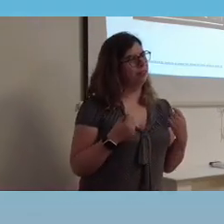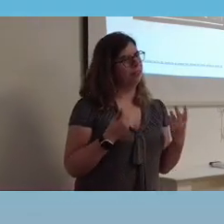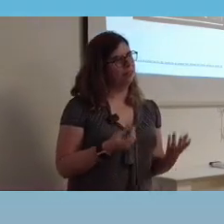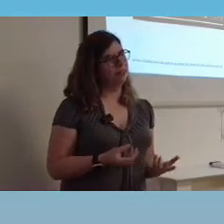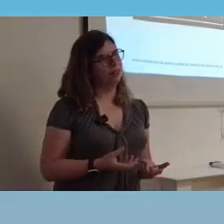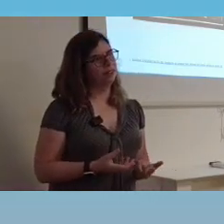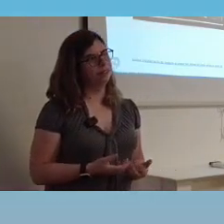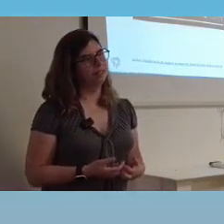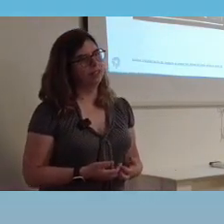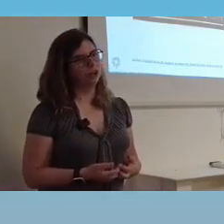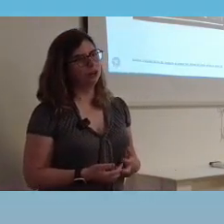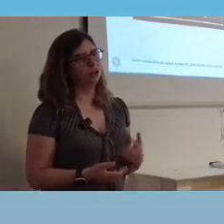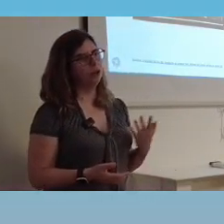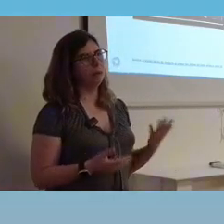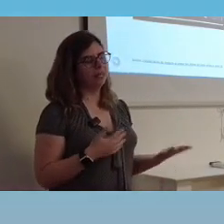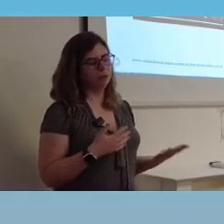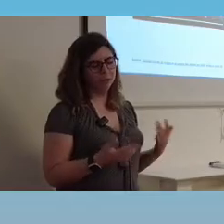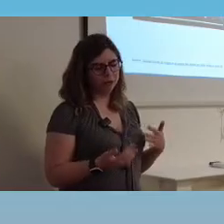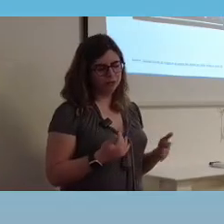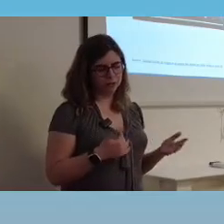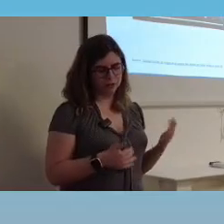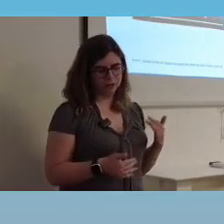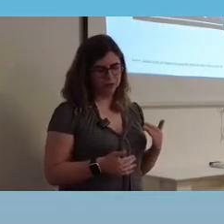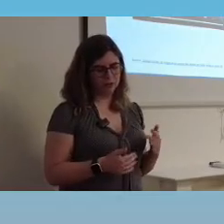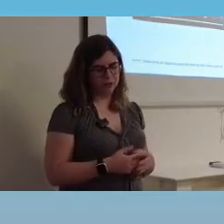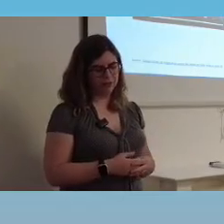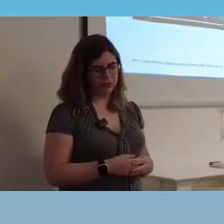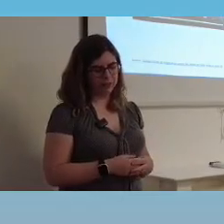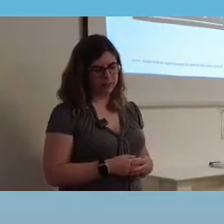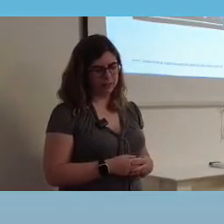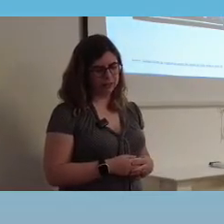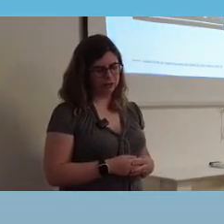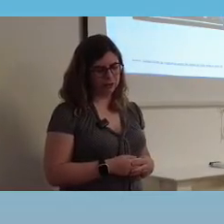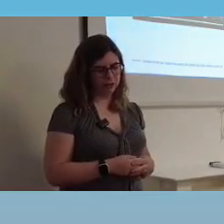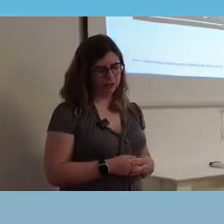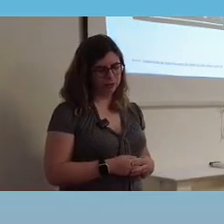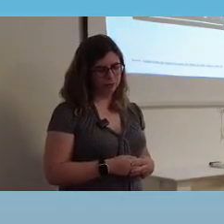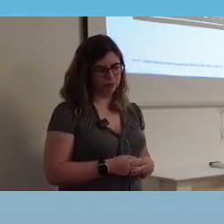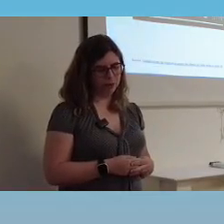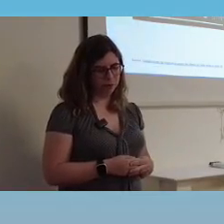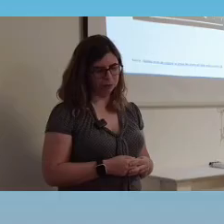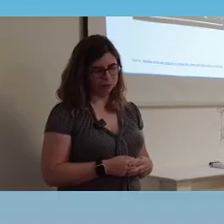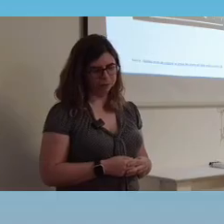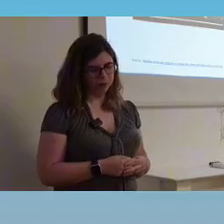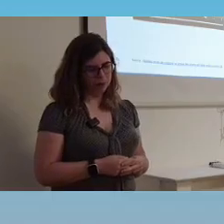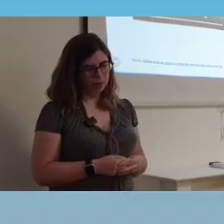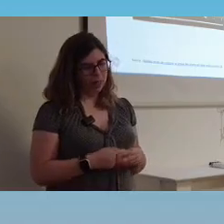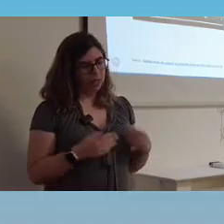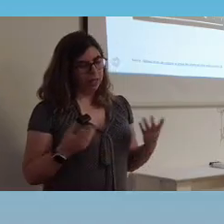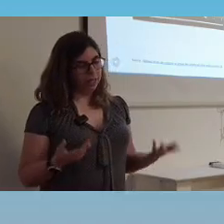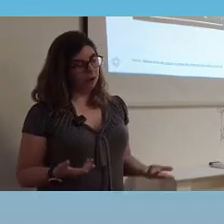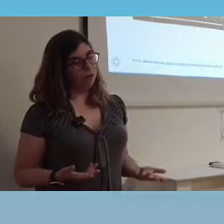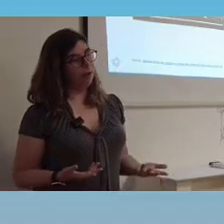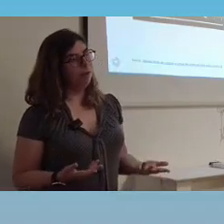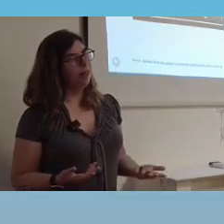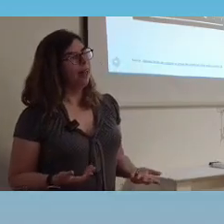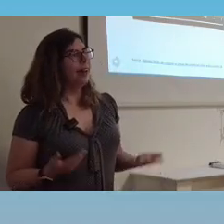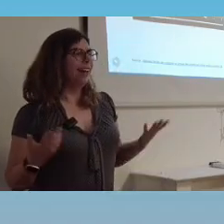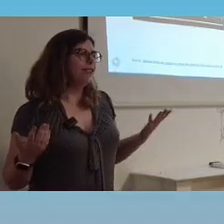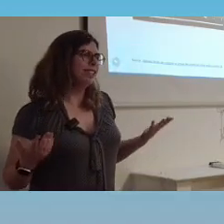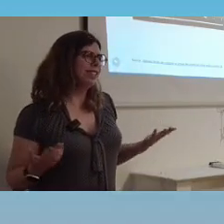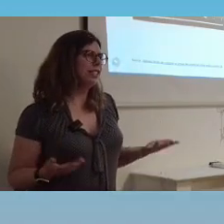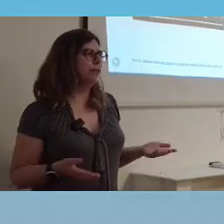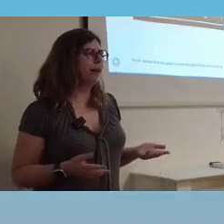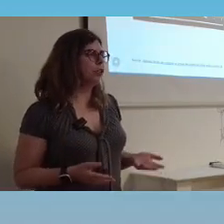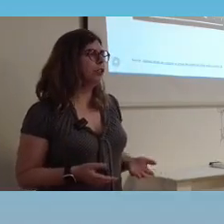aussi cette histoire de main dominante qui va être prise en compte. Et enfin,